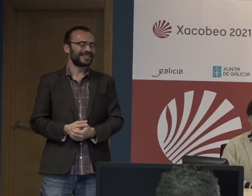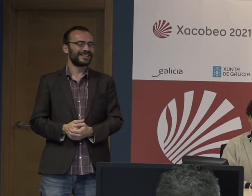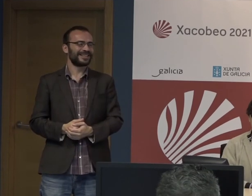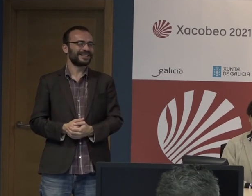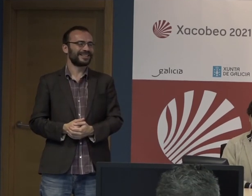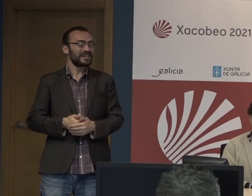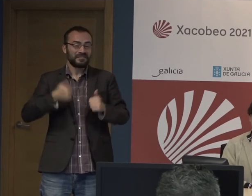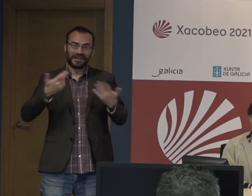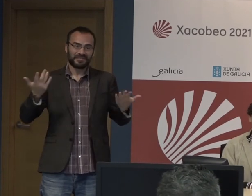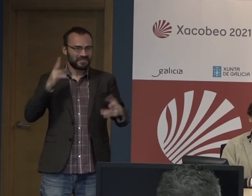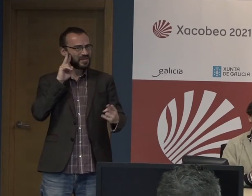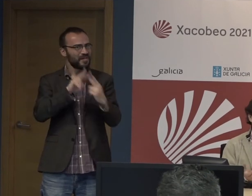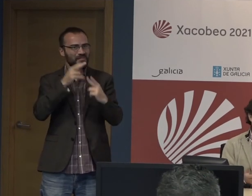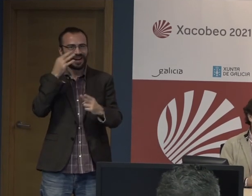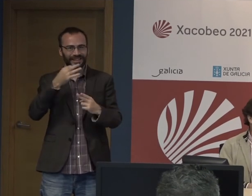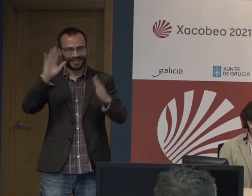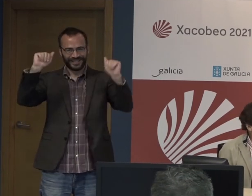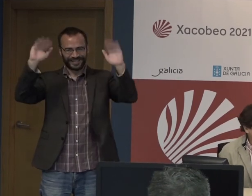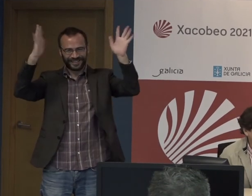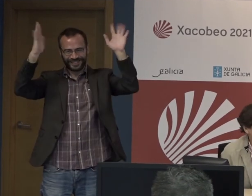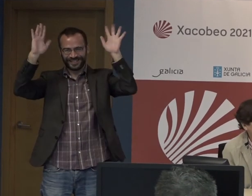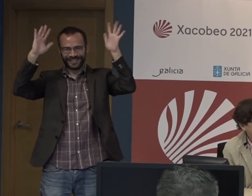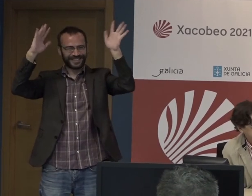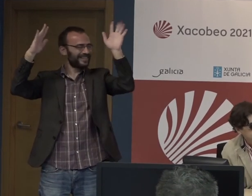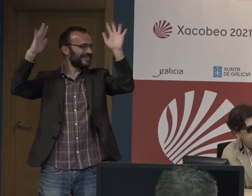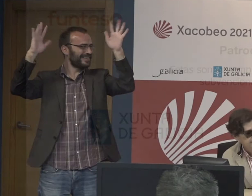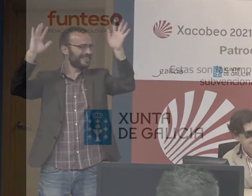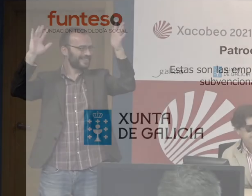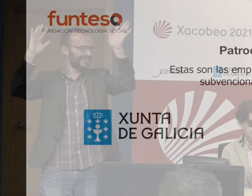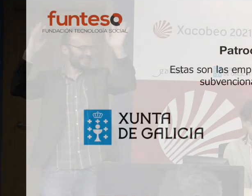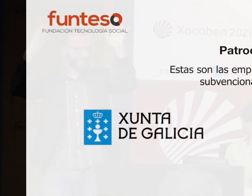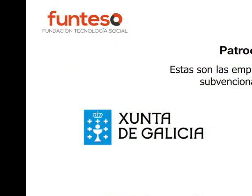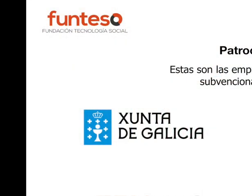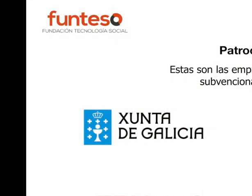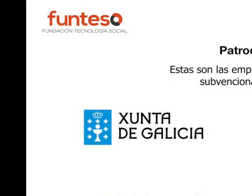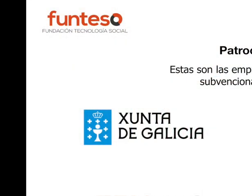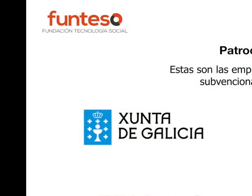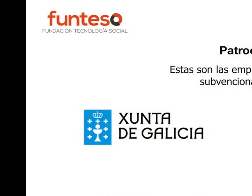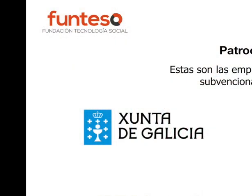Y nada, nos vemos por la tarde. Gracias.